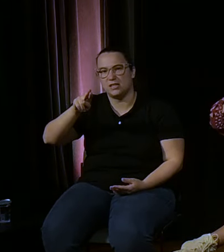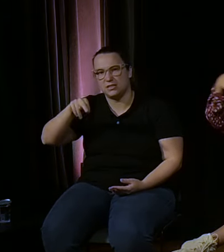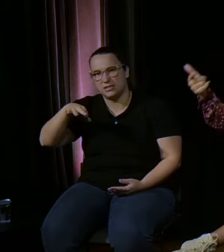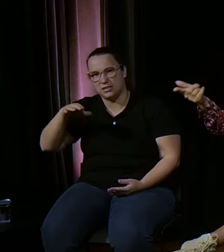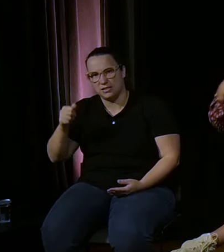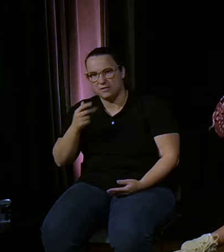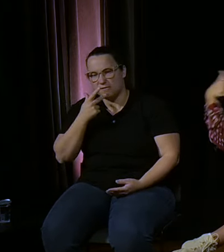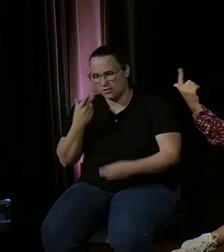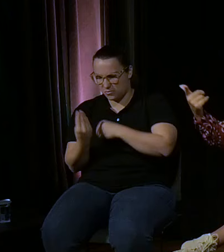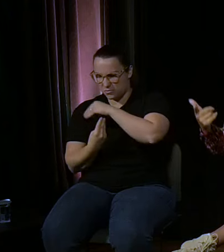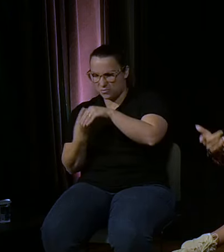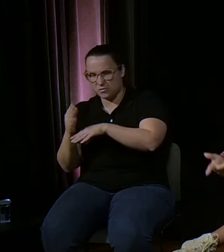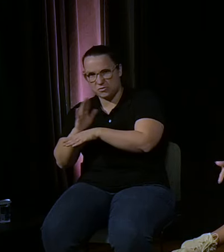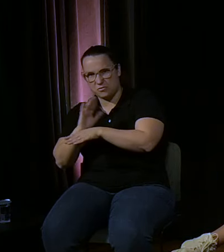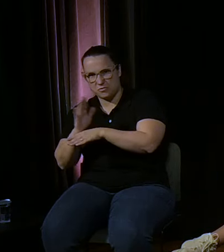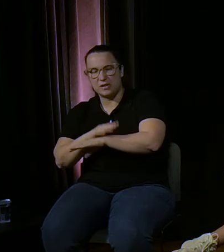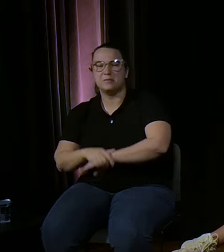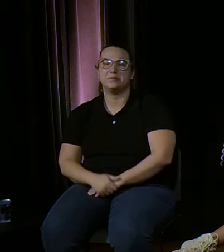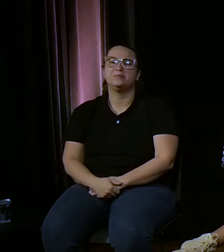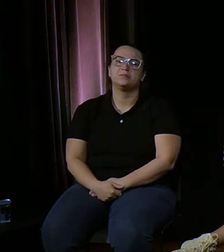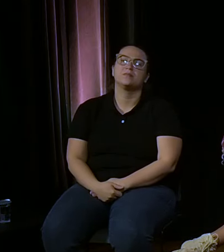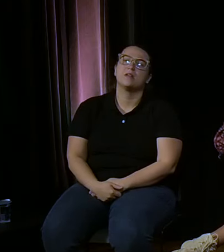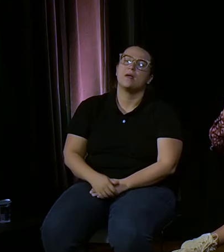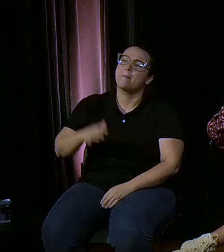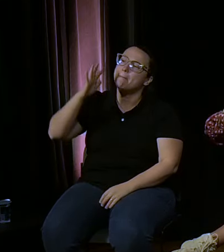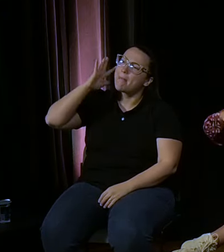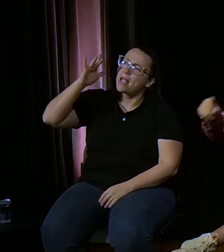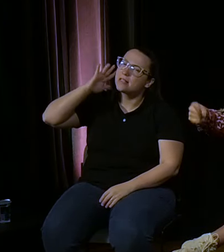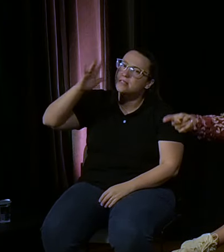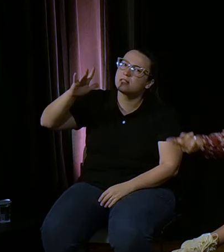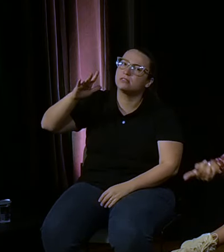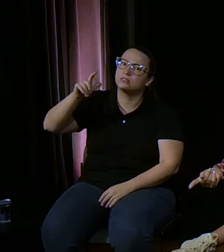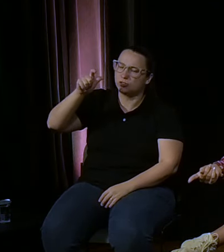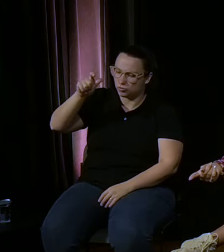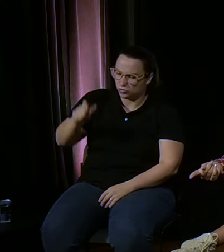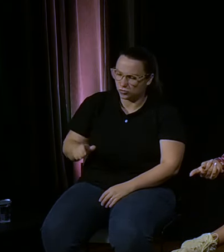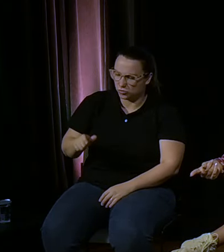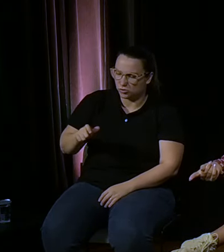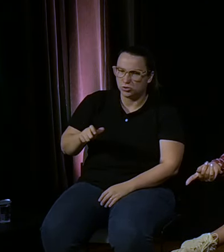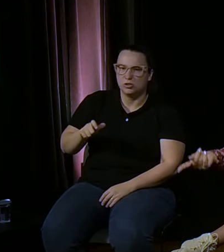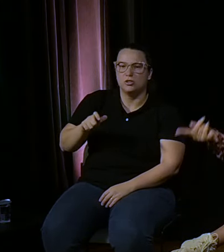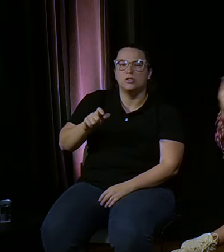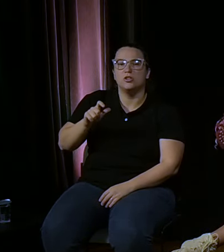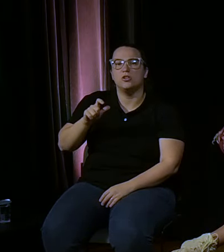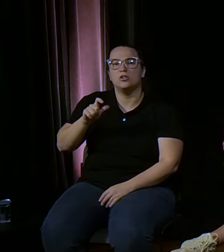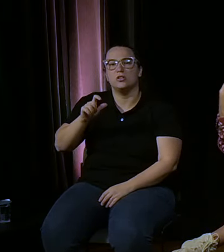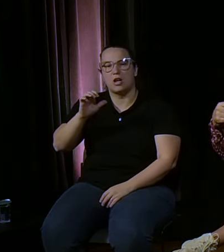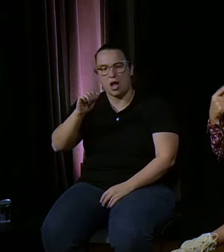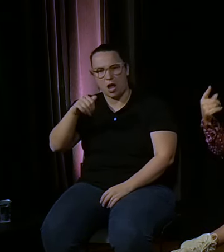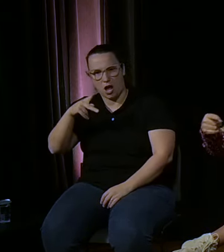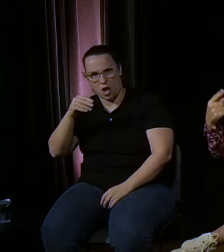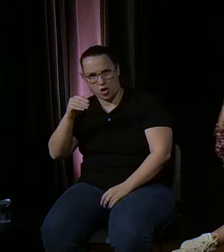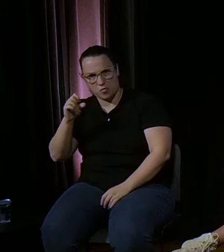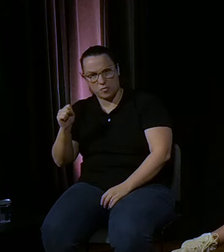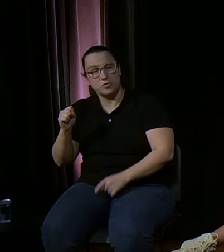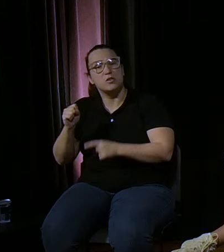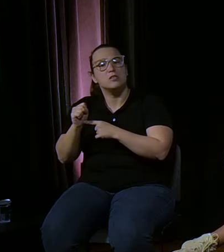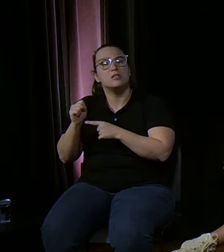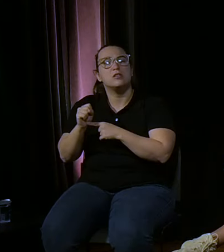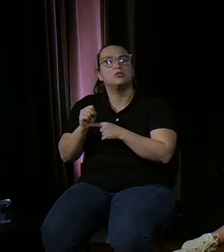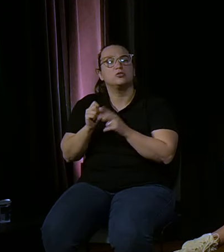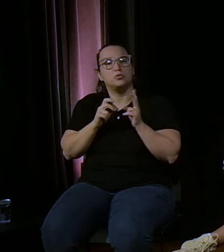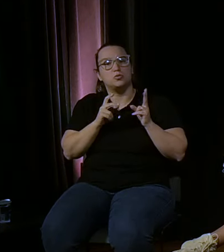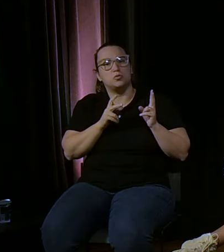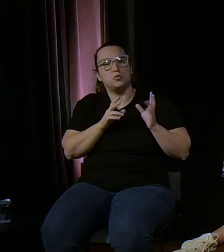da relação com os outros filmes, a gente estava falando isso aqui, pensando a própria figura do Cone Campos dentro desse contexto de